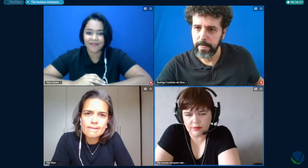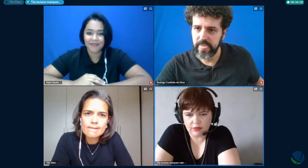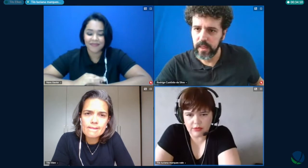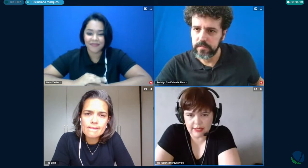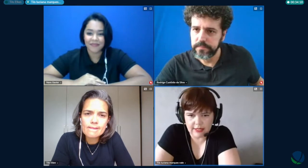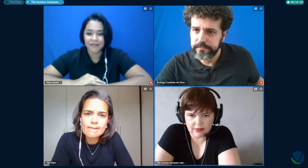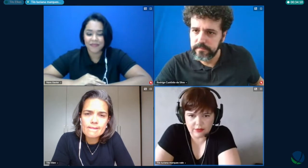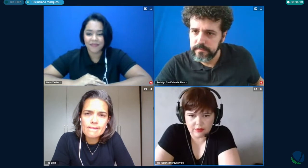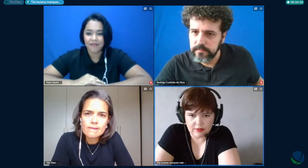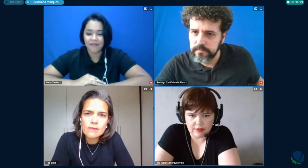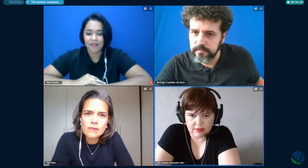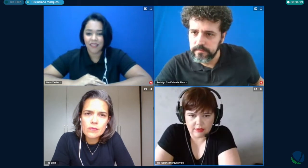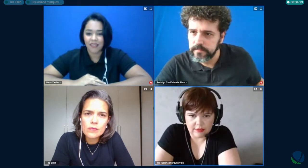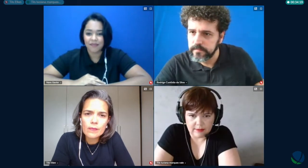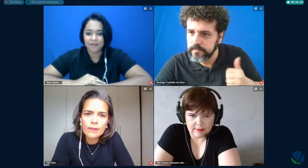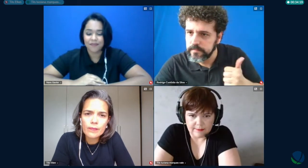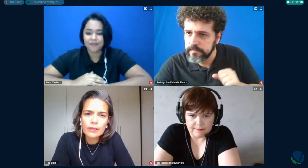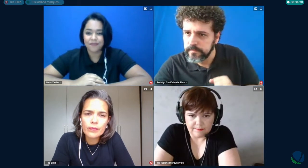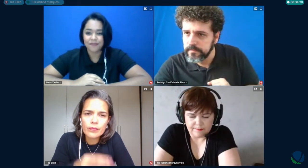então. Então, tá certo.